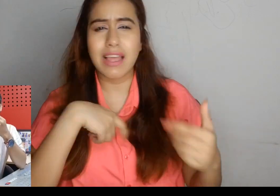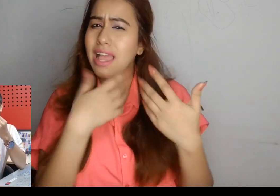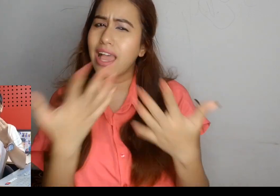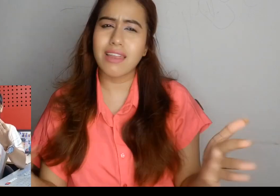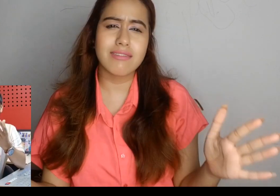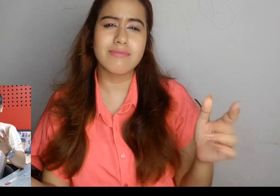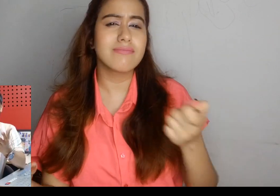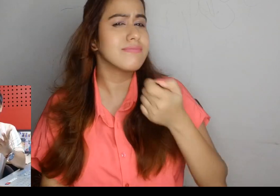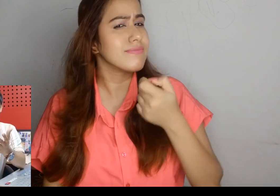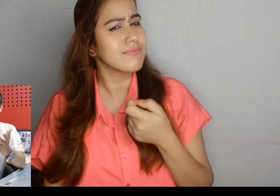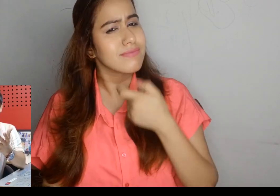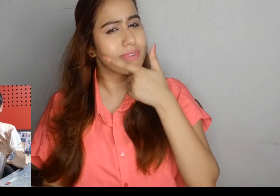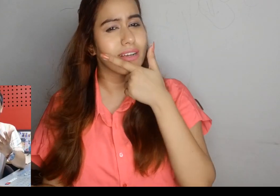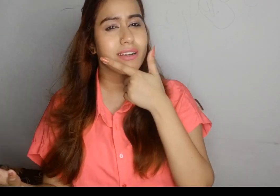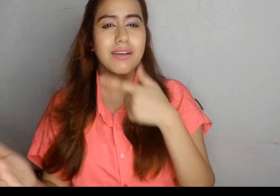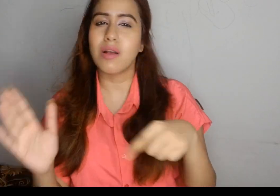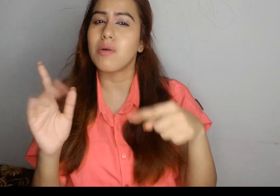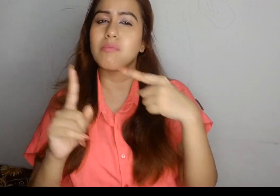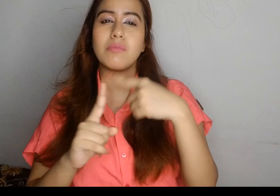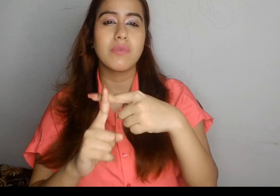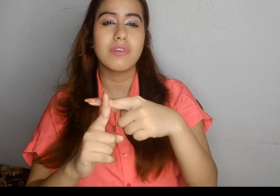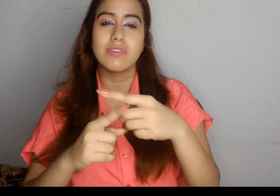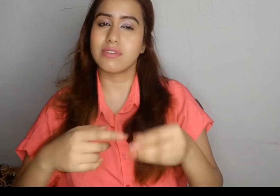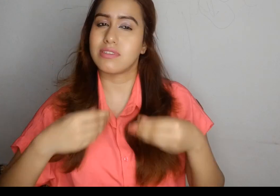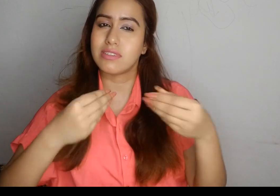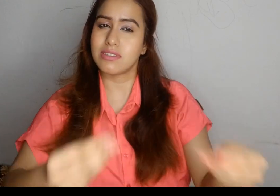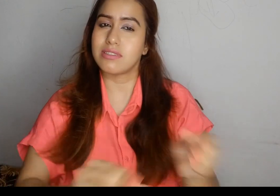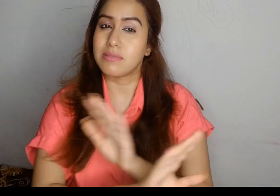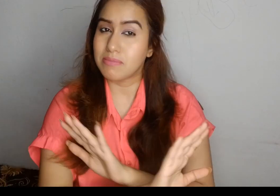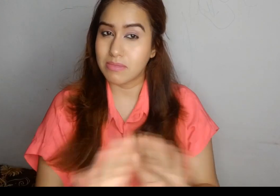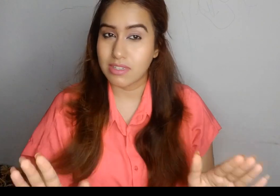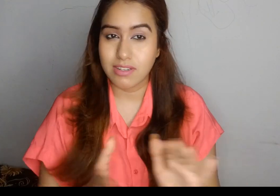आप मुस्कुरा के छोड़ दीजिए।